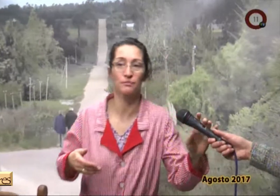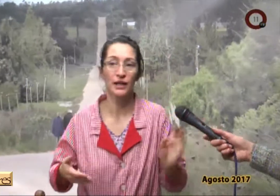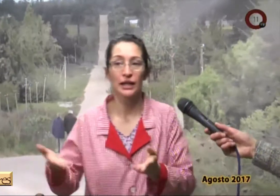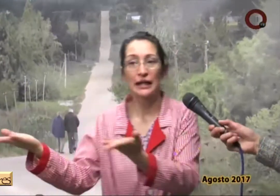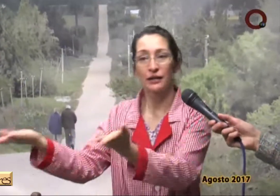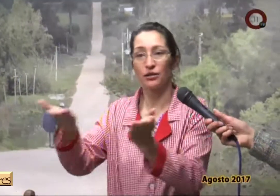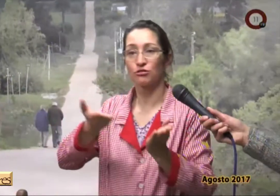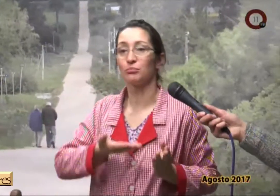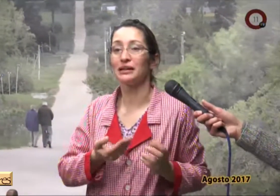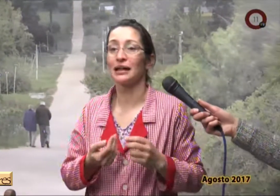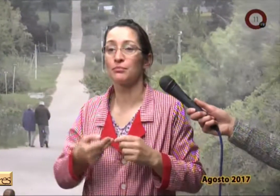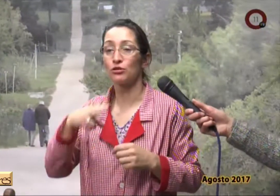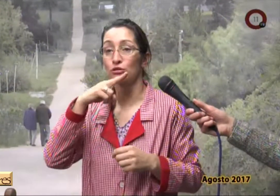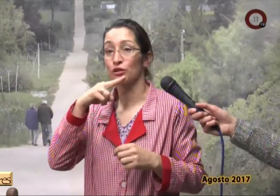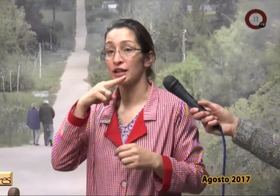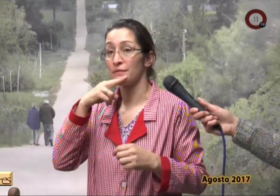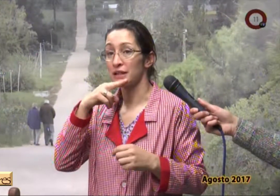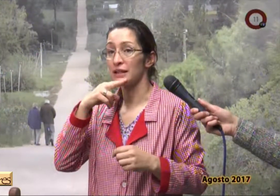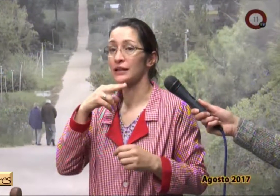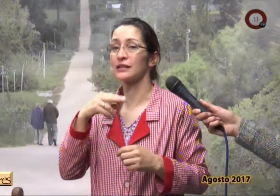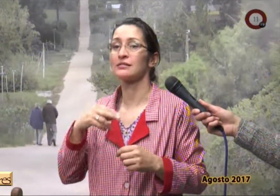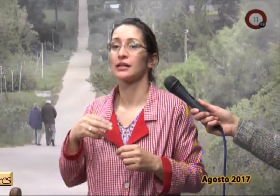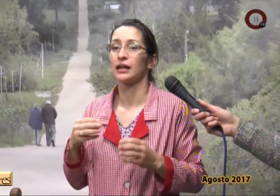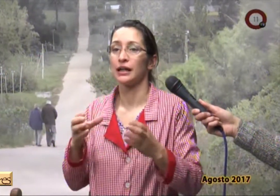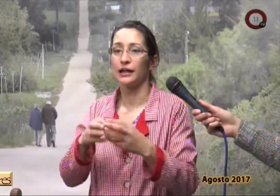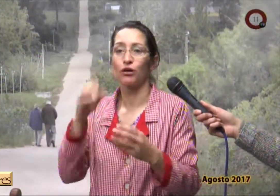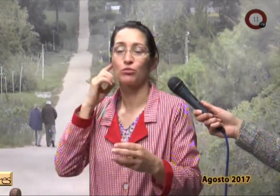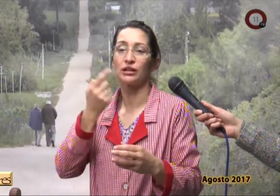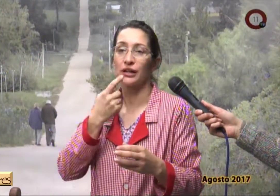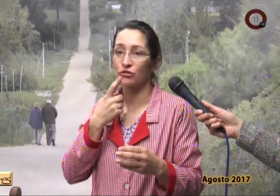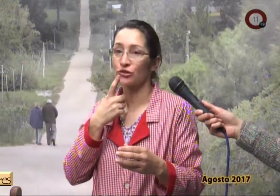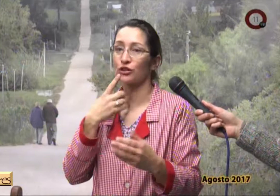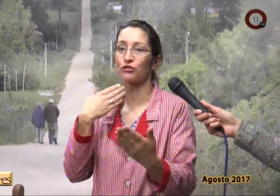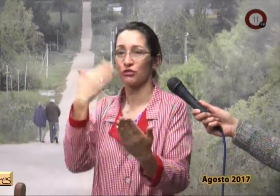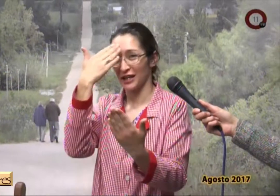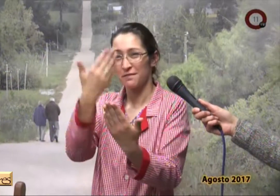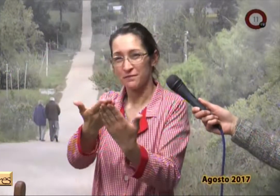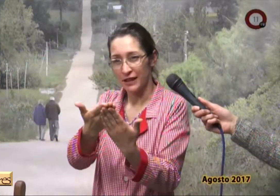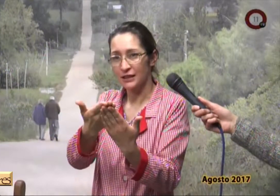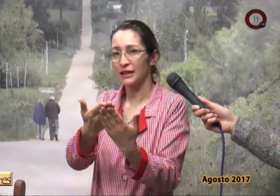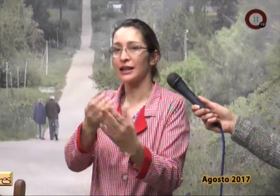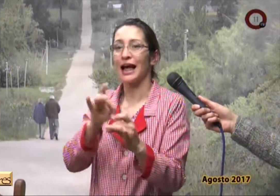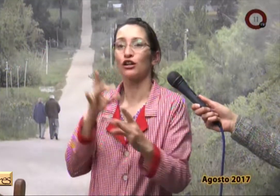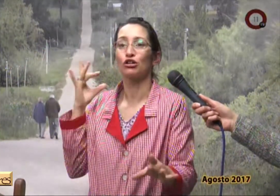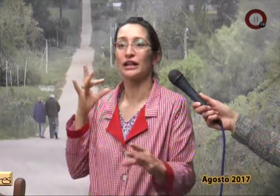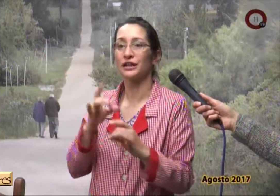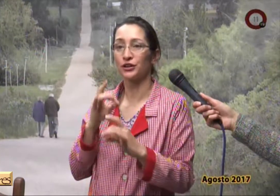Los invitamos los días viernes En la comunidad de sordos Frente al colegio